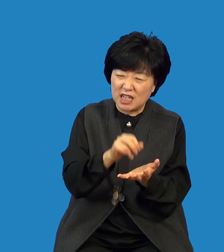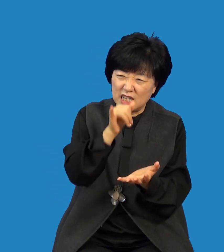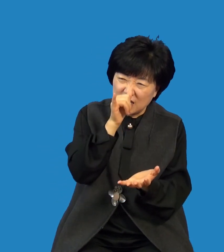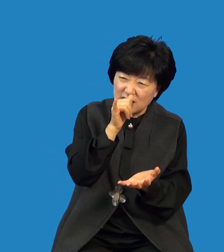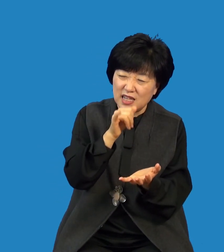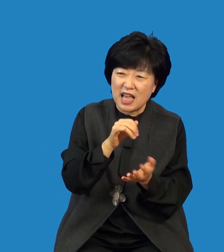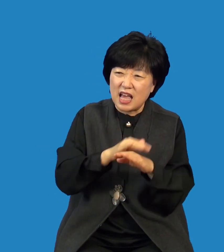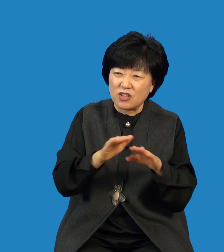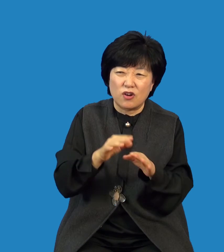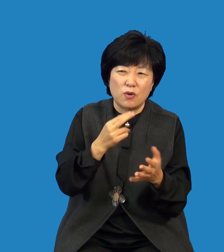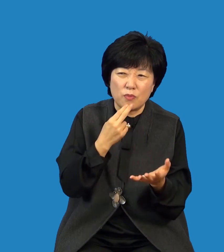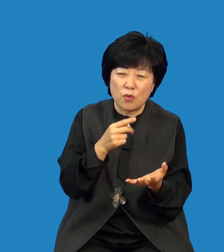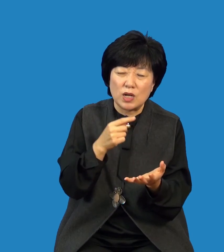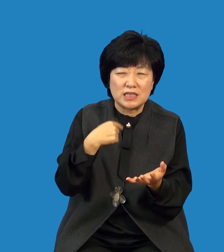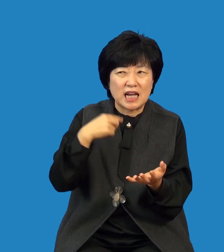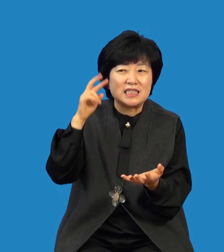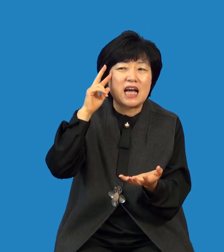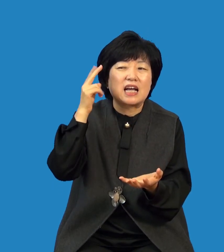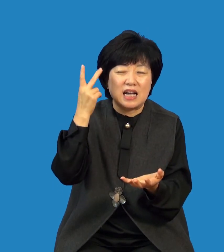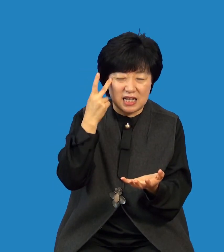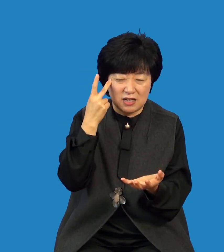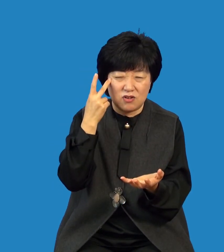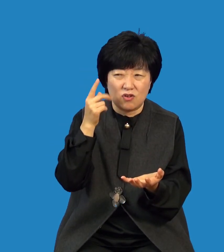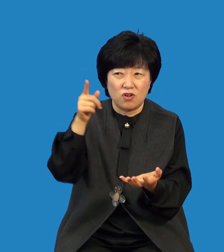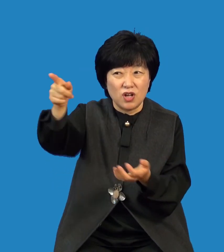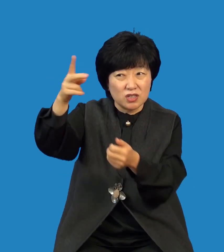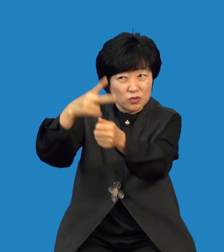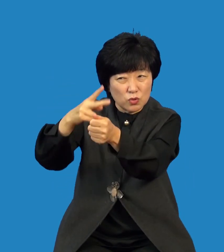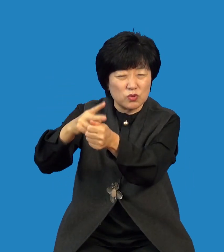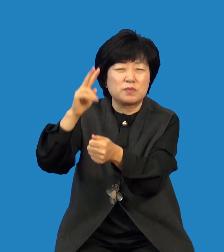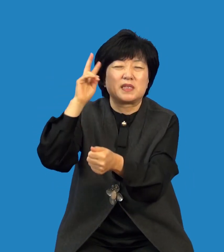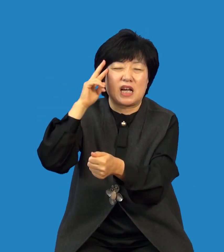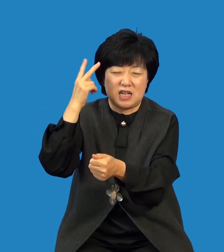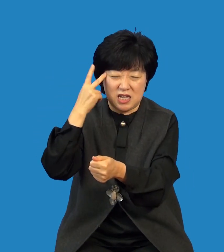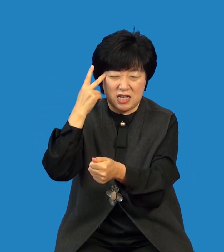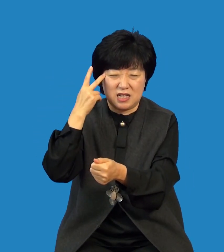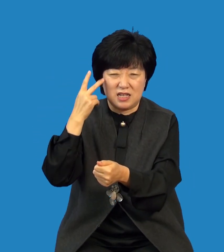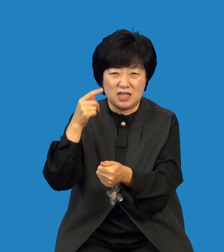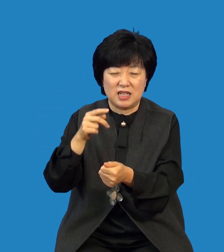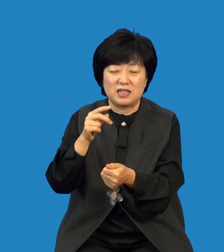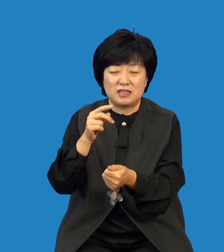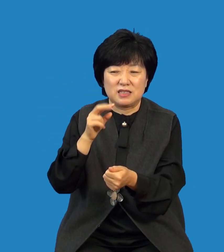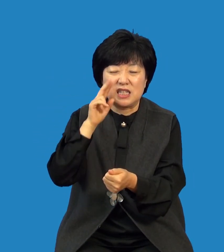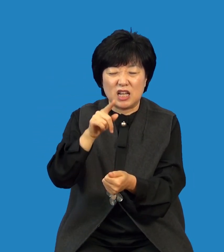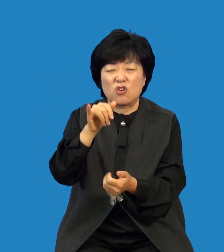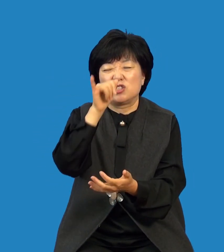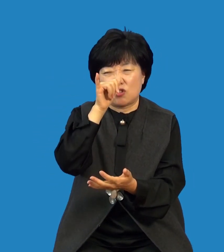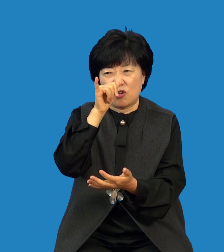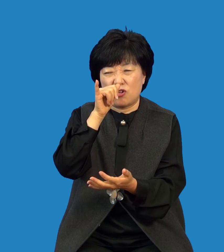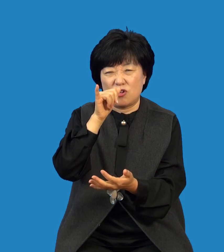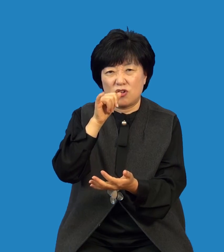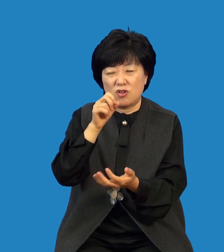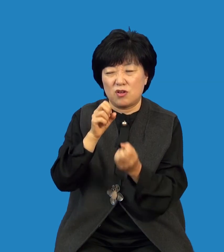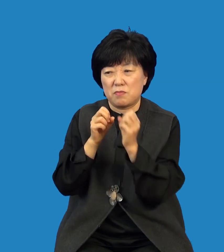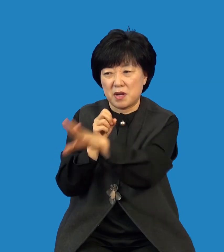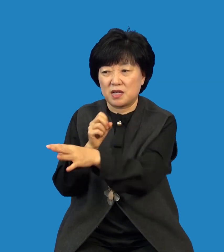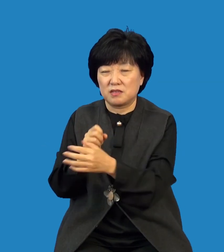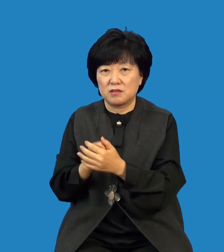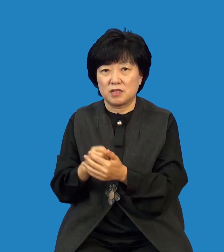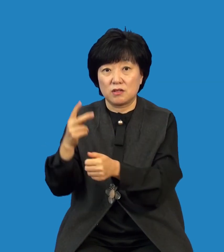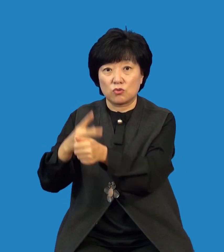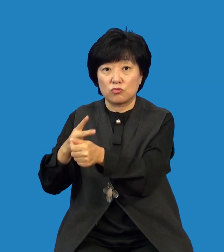해결된 거 하나도 없고 사실은 제가 착각한 거고 그 교수도 착각한 겁니다. 그랬더니 교수야 이제 학생이 나만 있는 것도